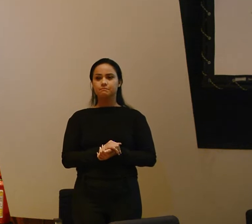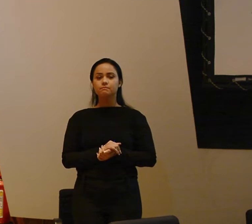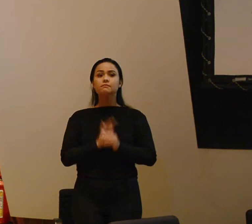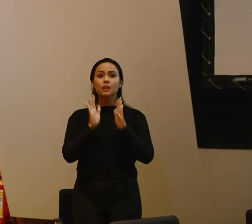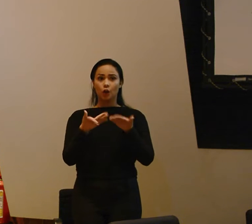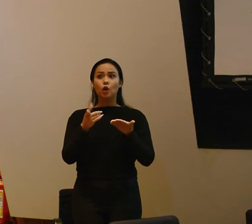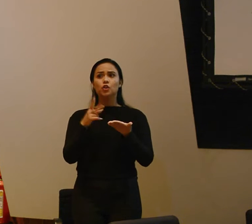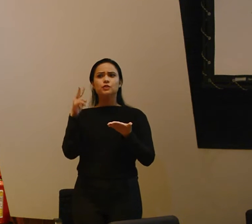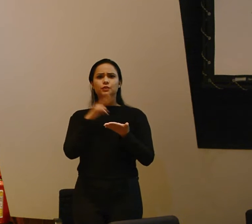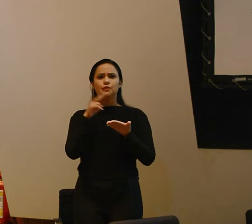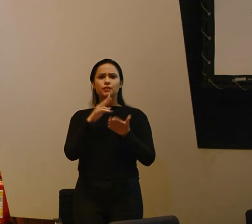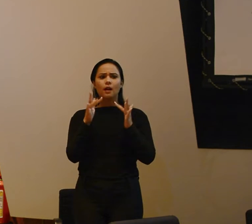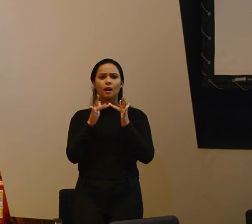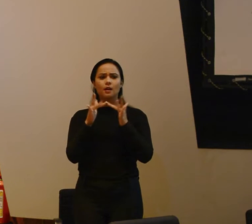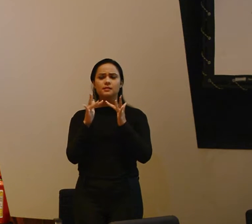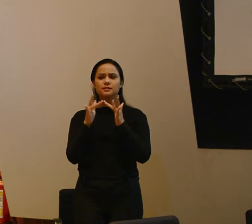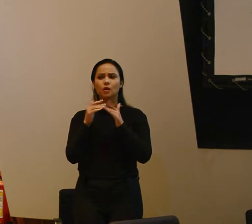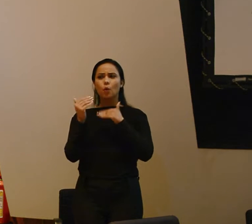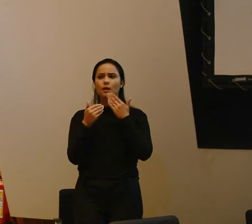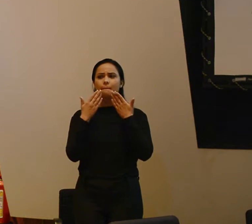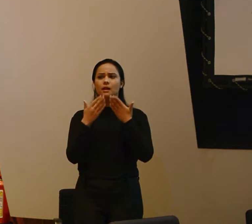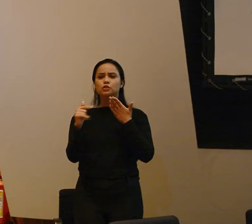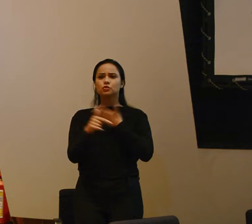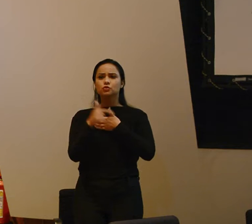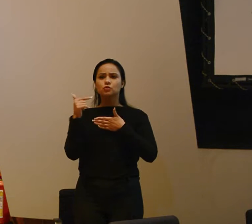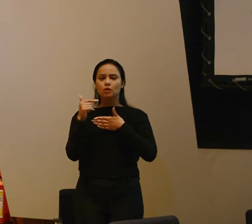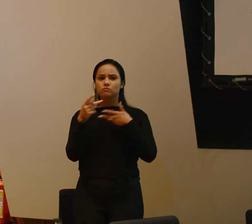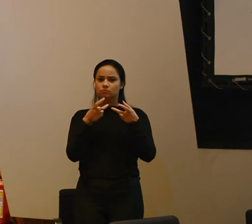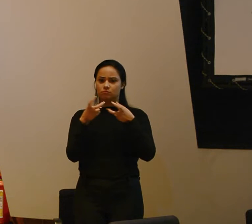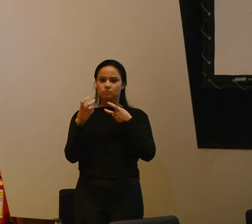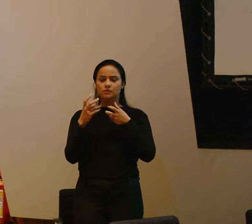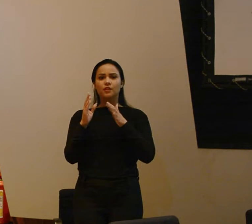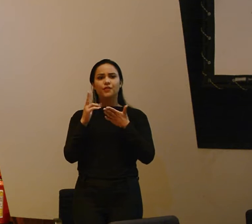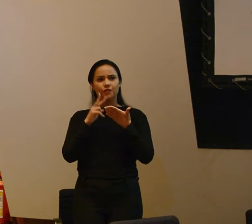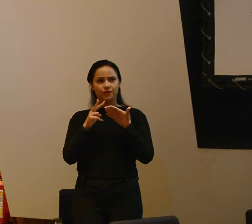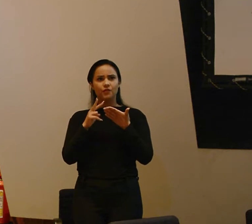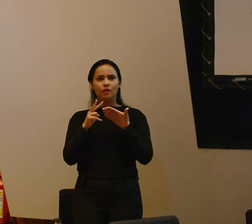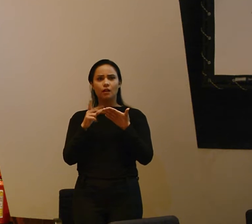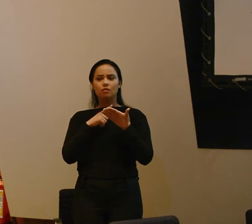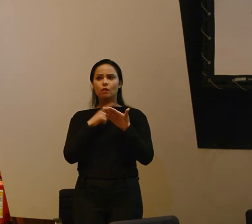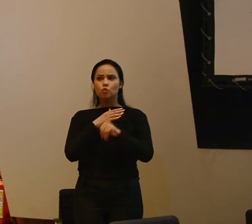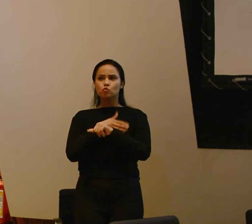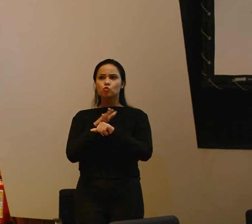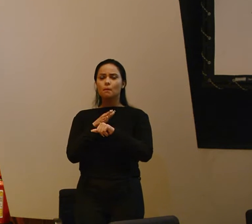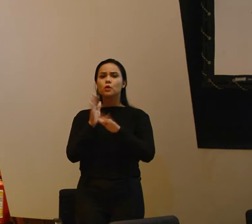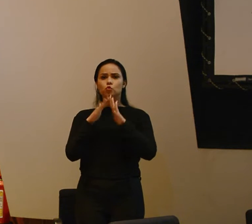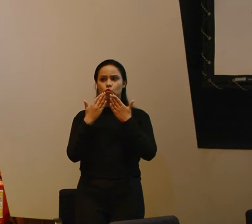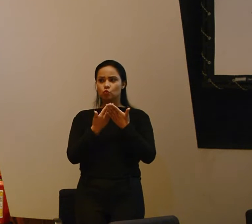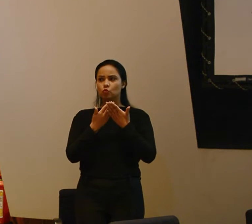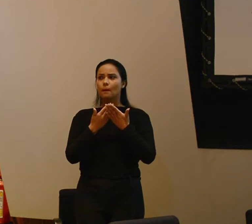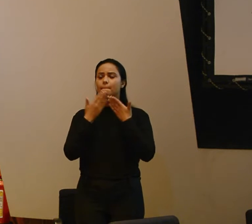E hoje a gente vê em relação a quando aparecem esses 2 diagnósticos. A gente vê que um diagnóstico costuma, nos estudos,